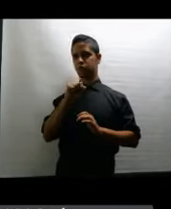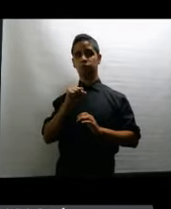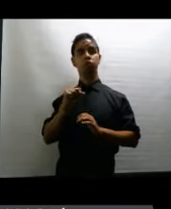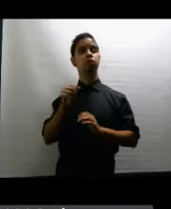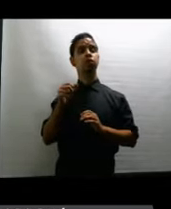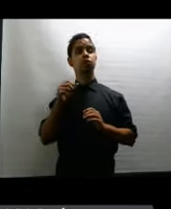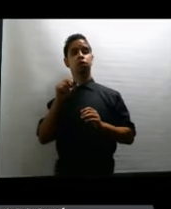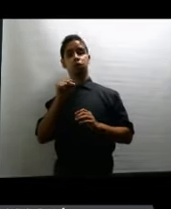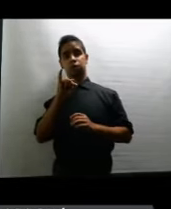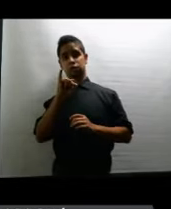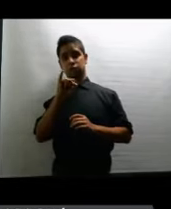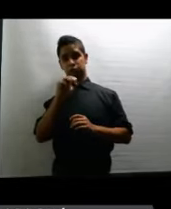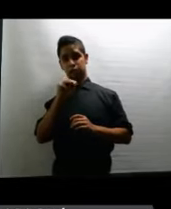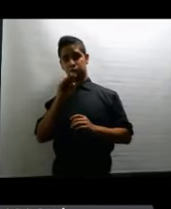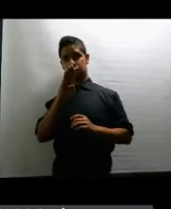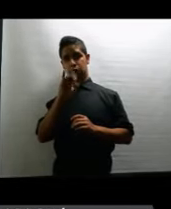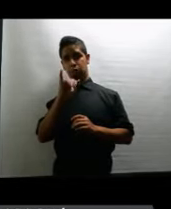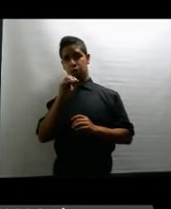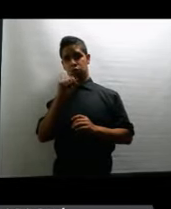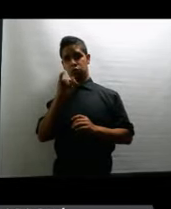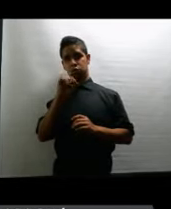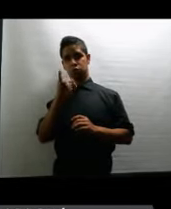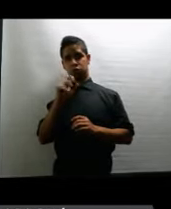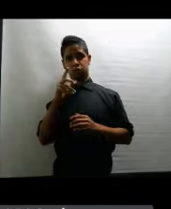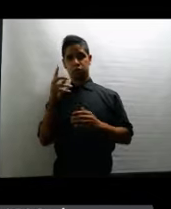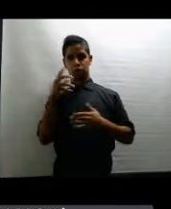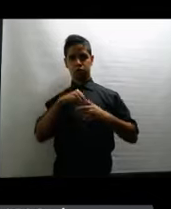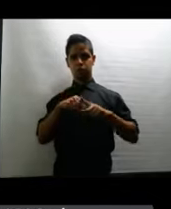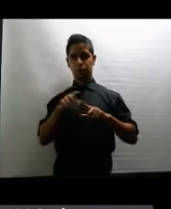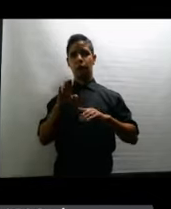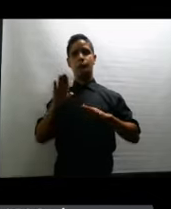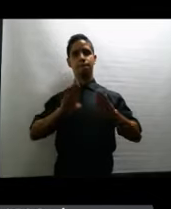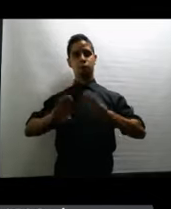Bueno, la simbiosis es de la biología, no de la química.